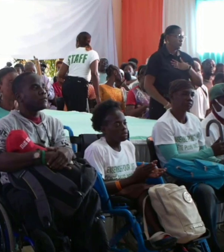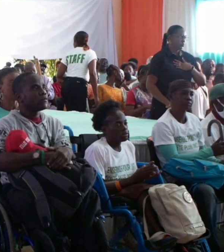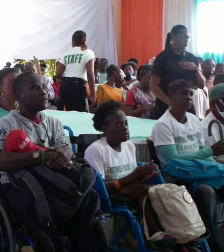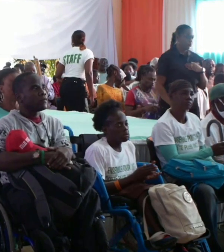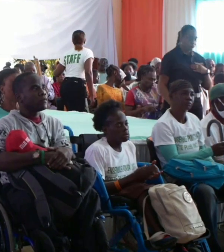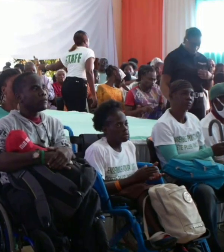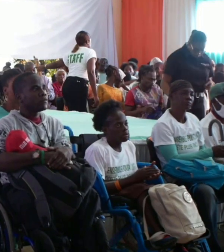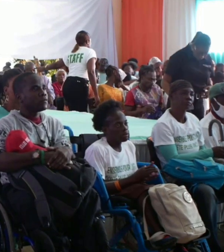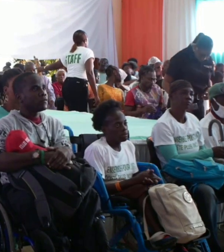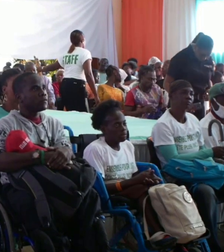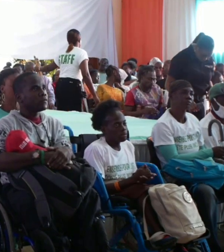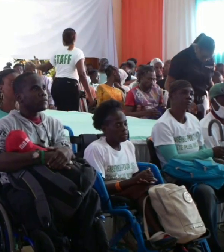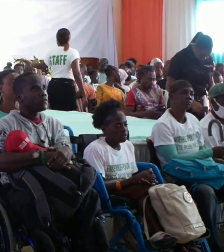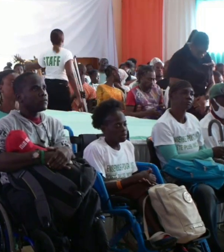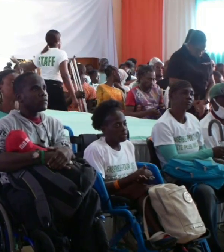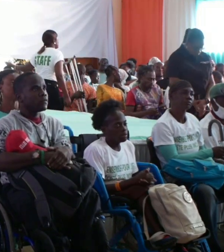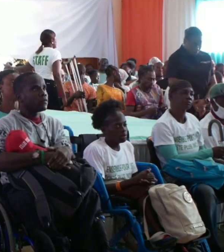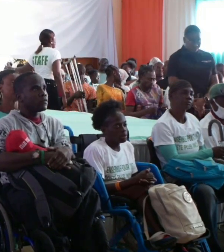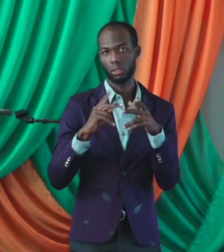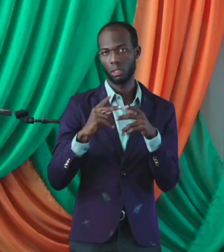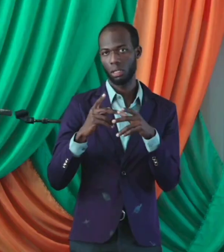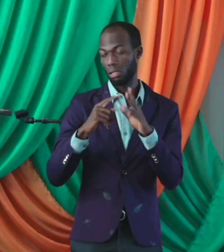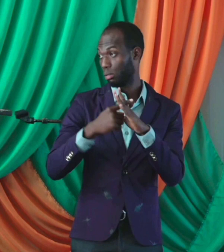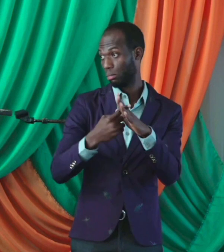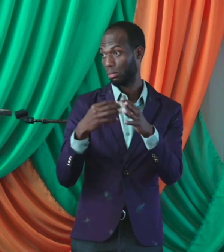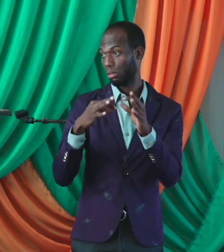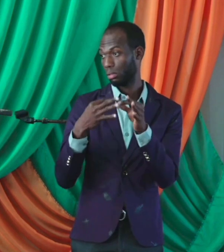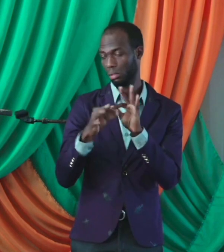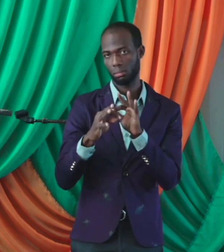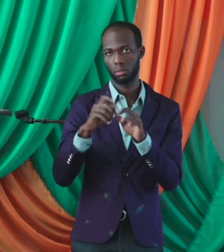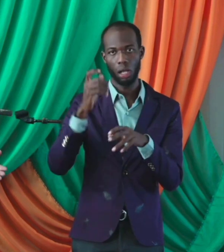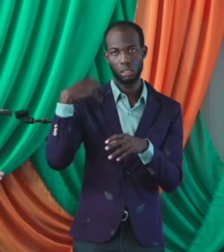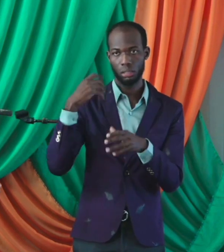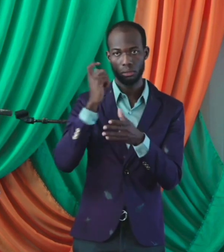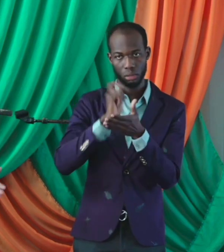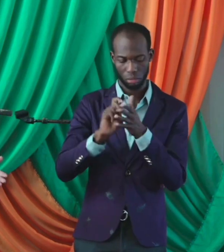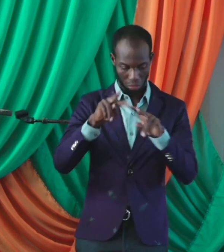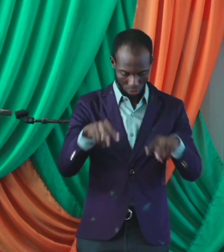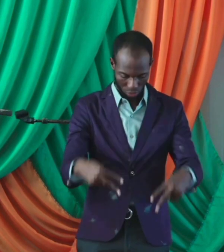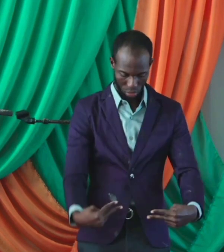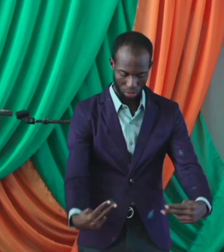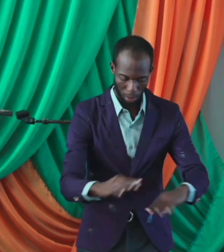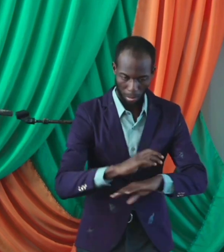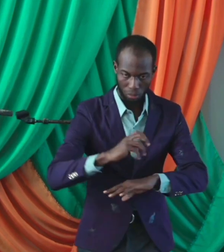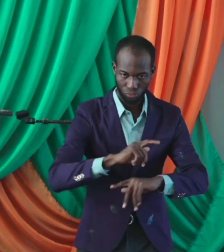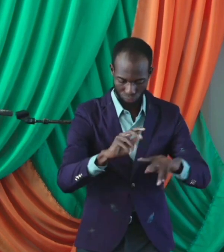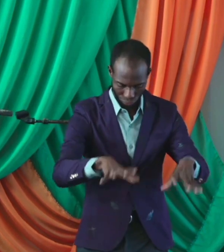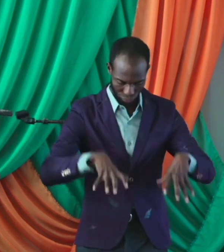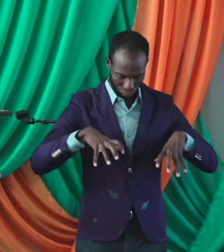Et ma bon exemple, je commence par bailler tête moi en mauvaise note. Pour ce que nous avons monté là, je dis à ce podium,